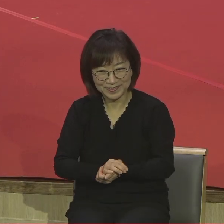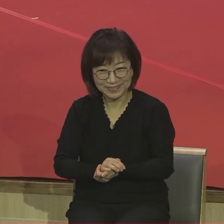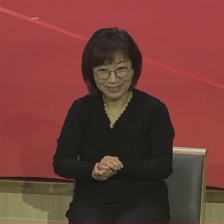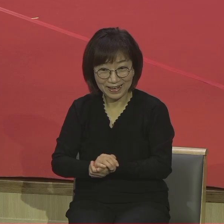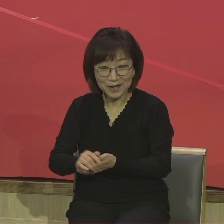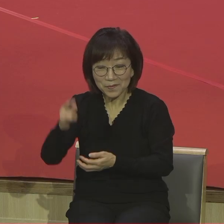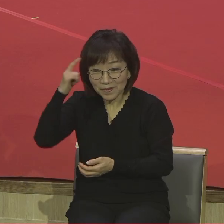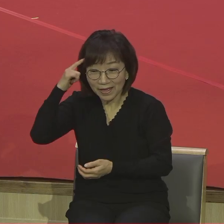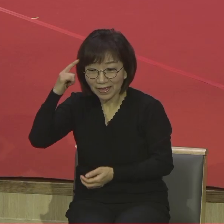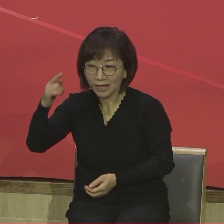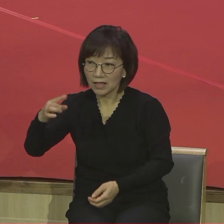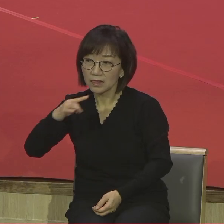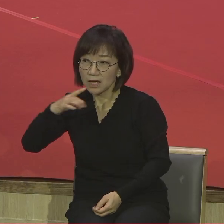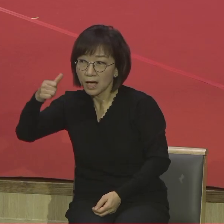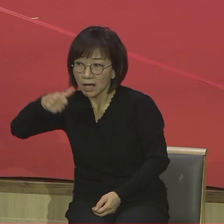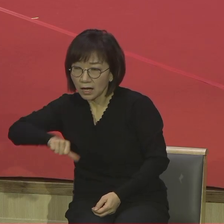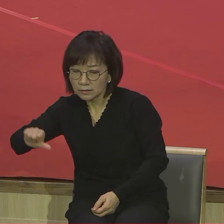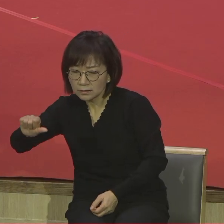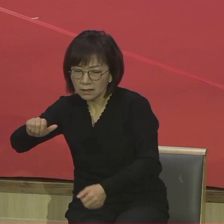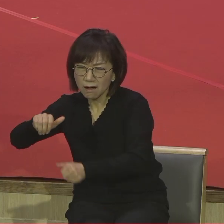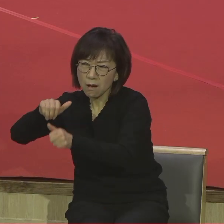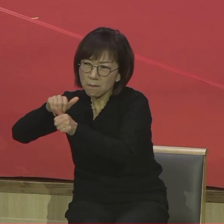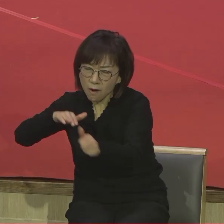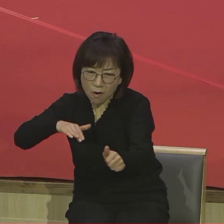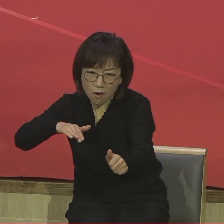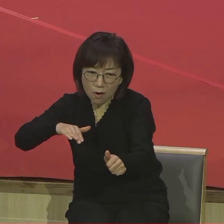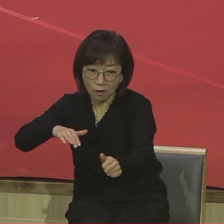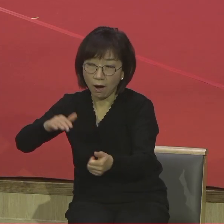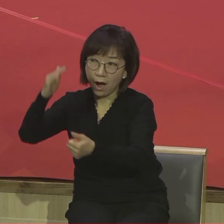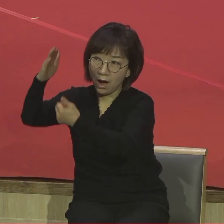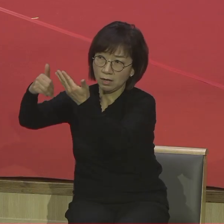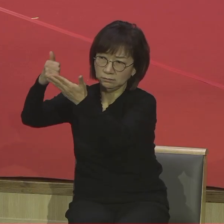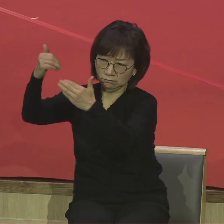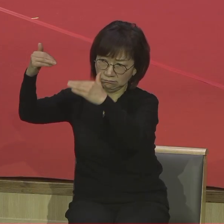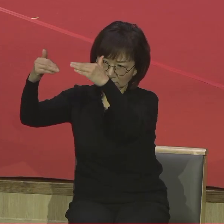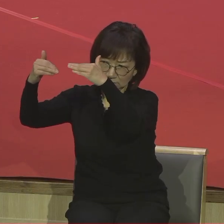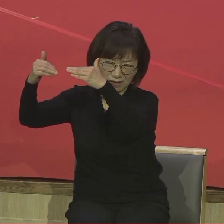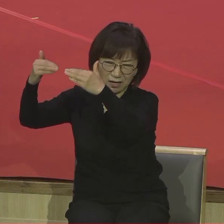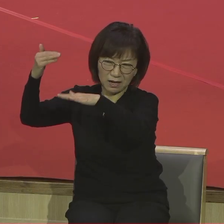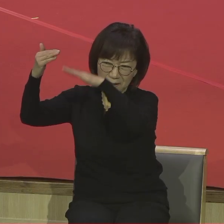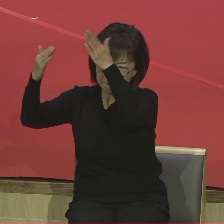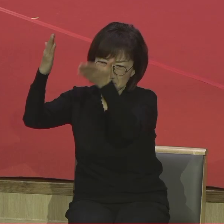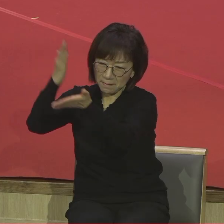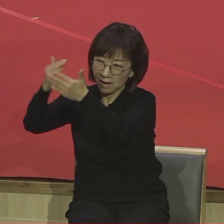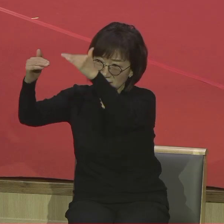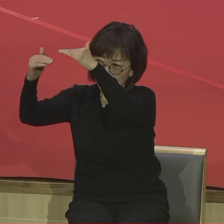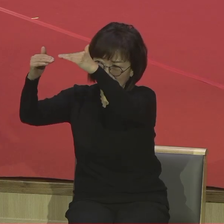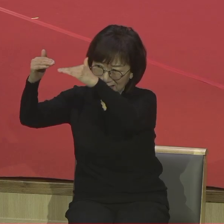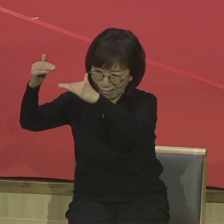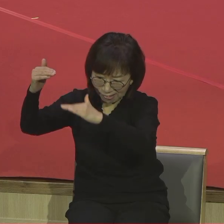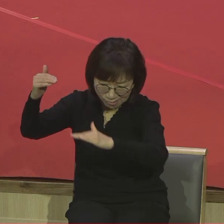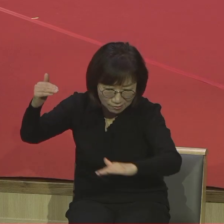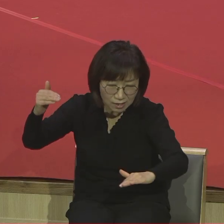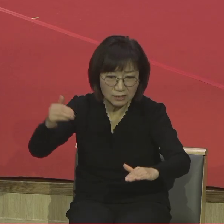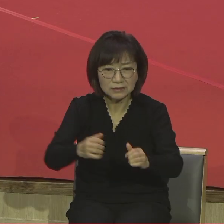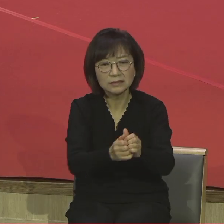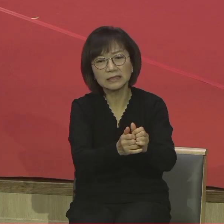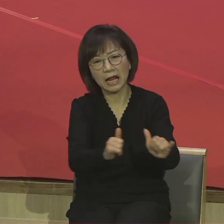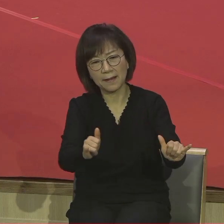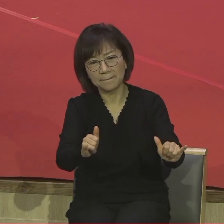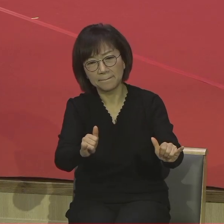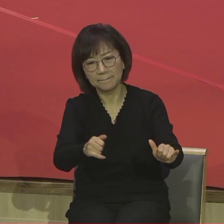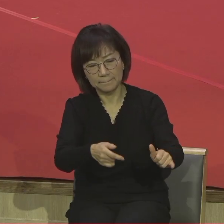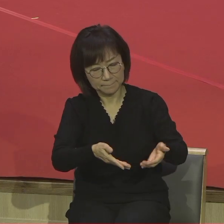독생자 예수 그리스도를 낮추시고 낮추셨어. 종의 형체를 가지고 사람과 같이 되게